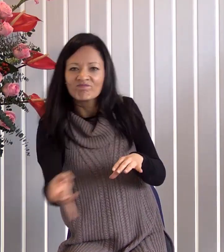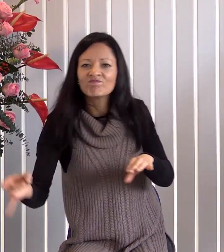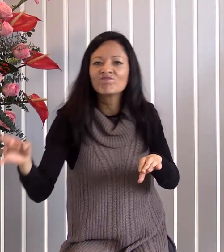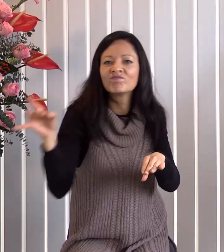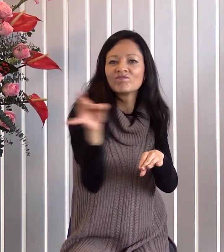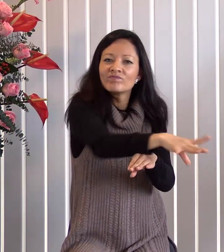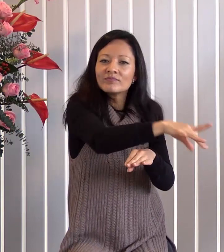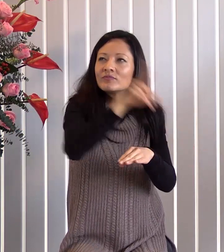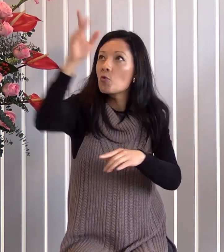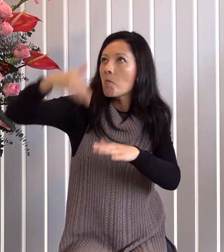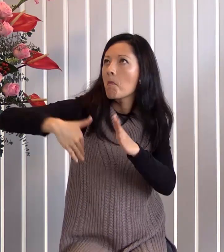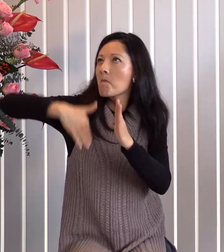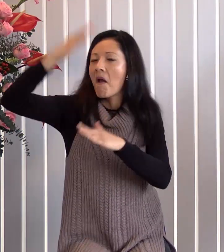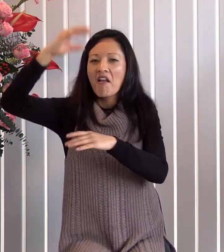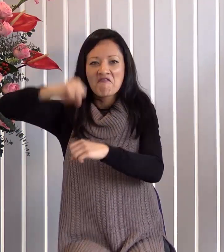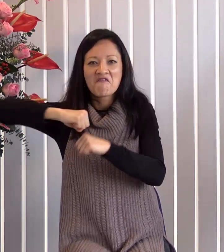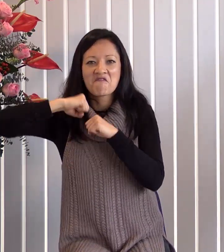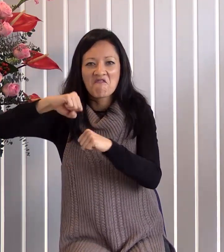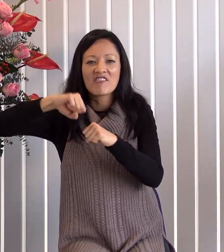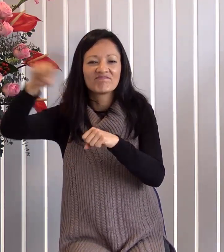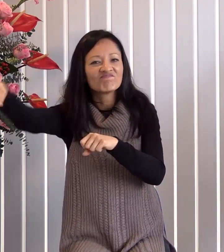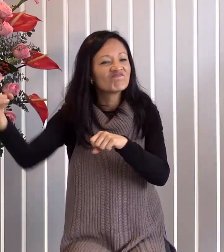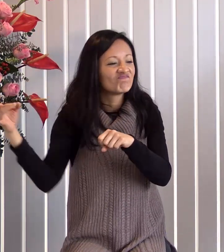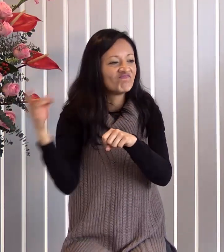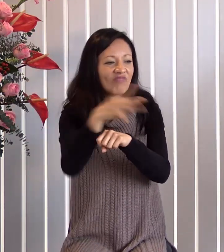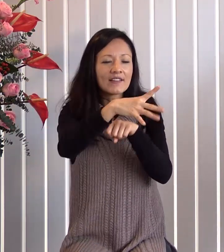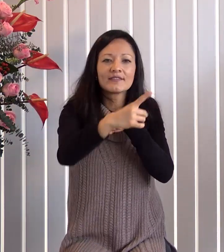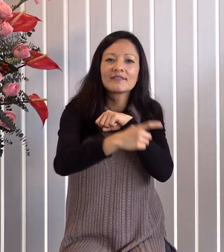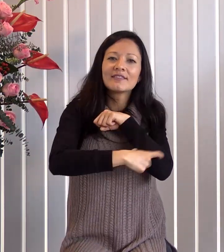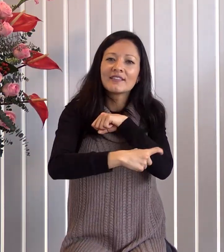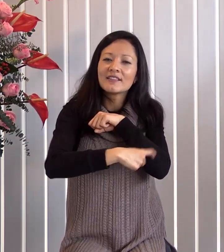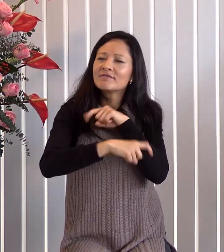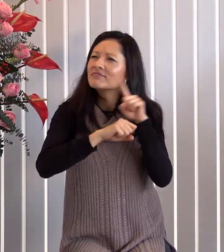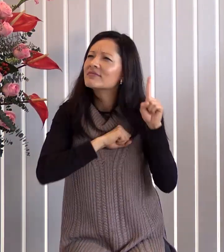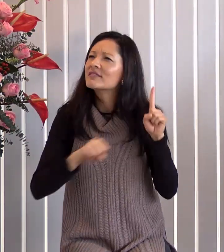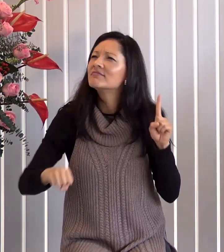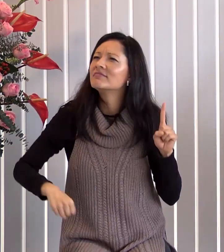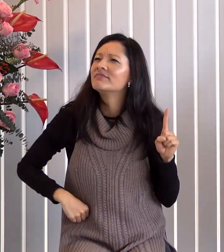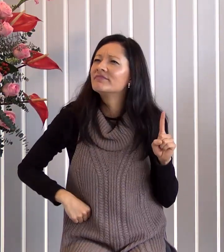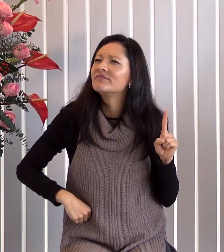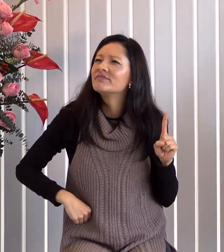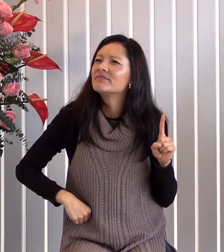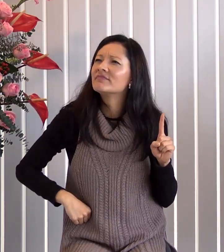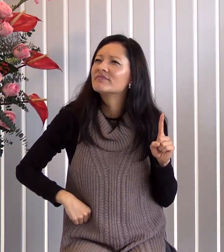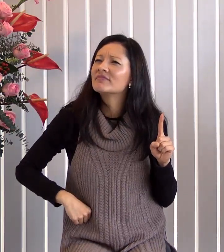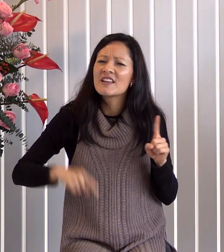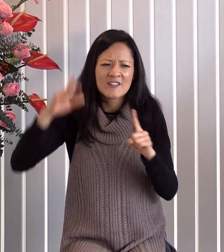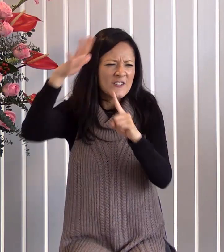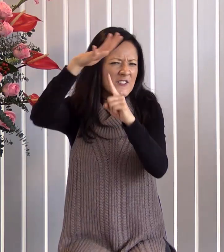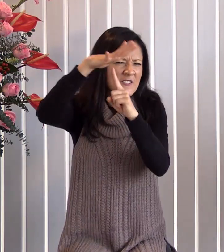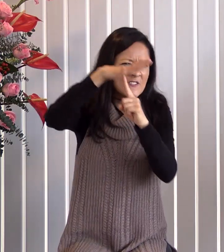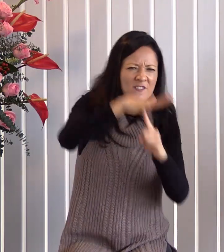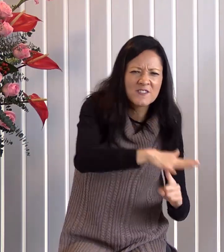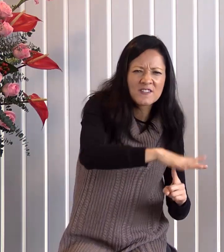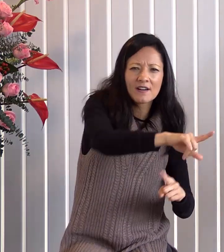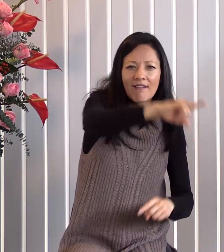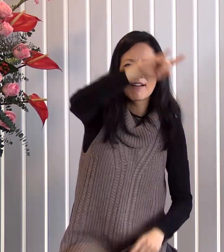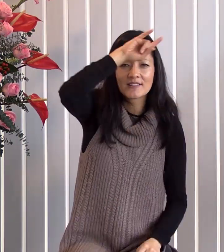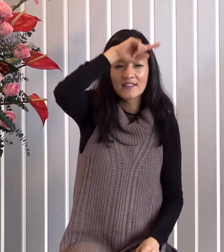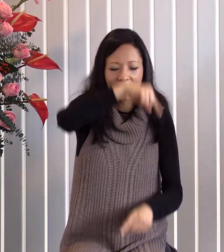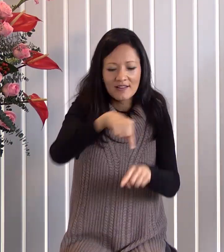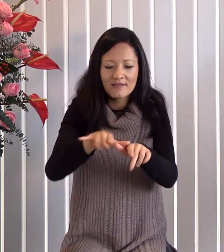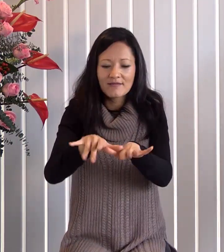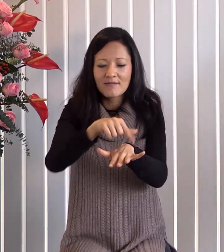venciste, porque tú eras más fuerte que él. Tú venciste la tentación, Señor. Y sometiste a Satanás bajo tus